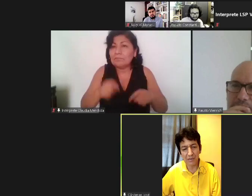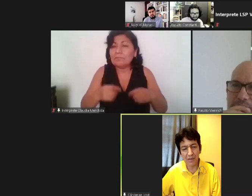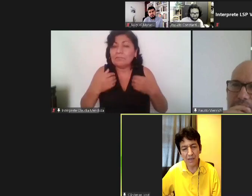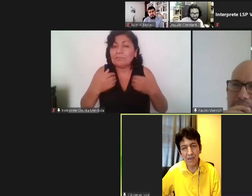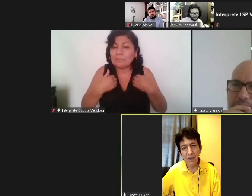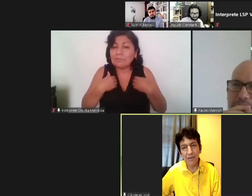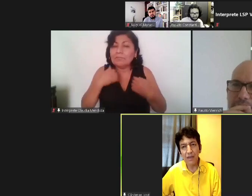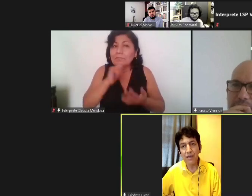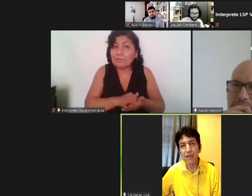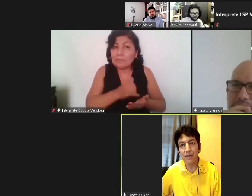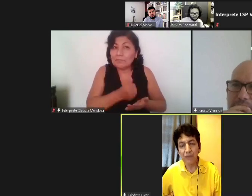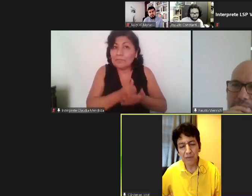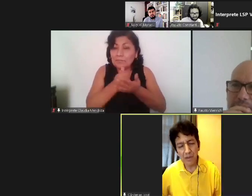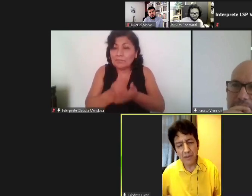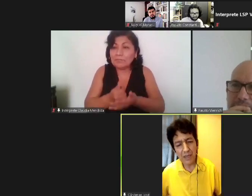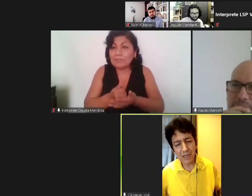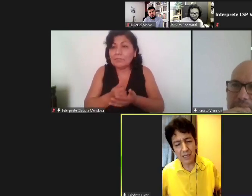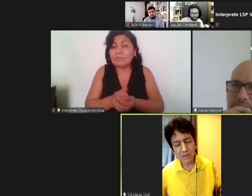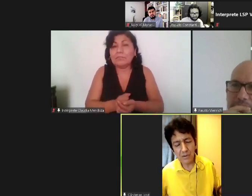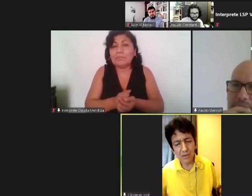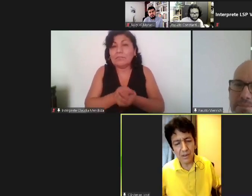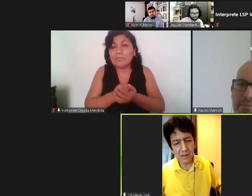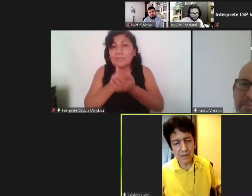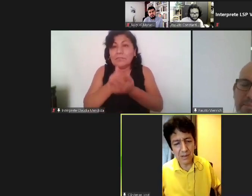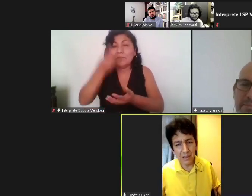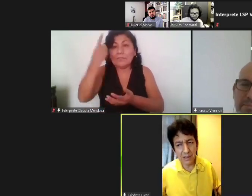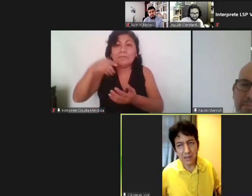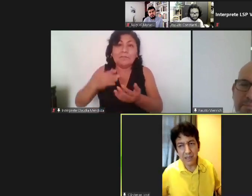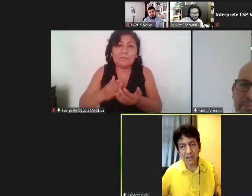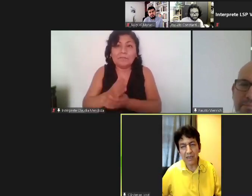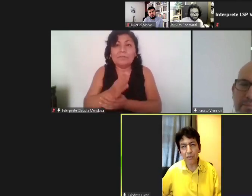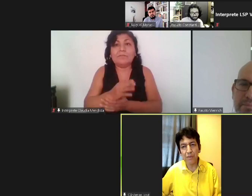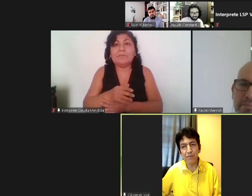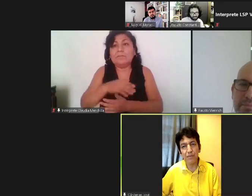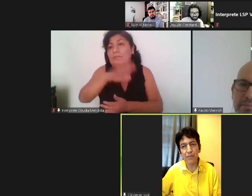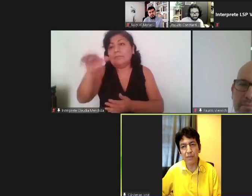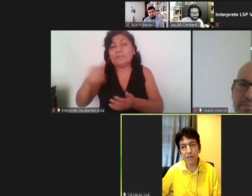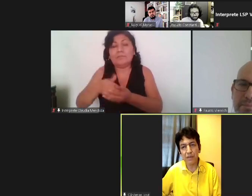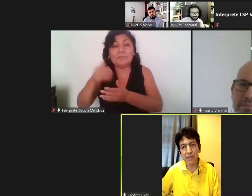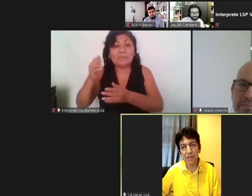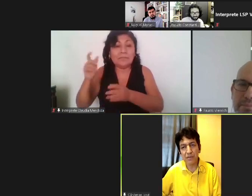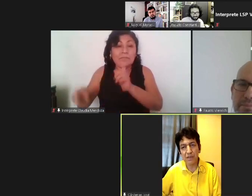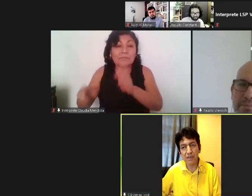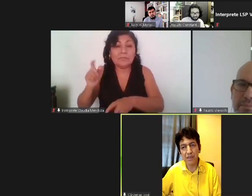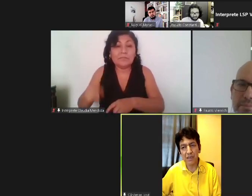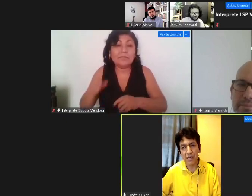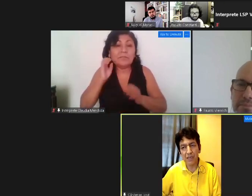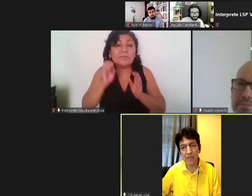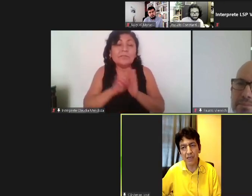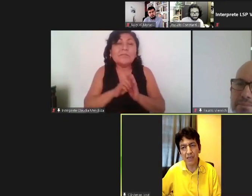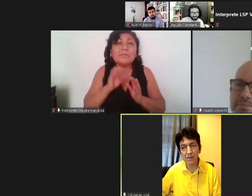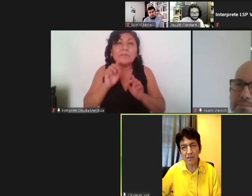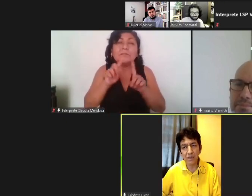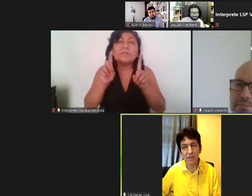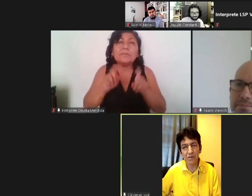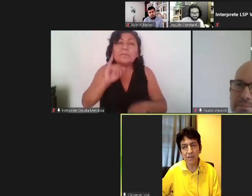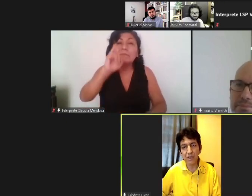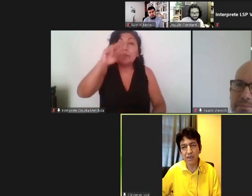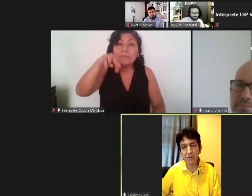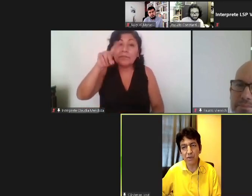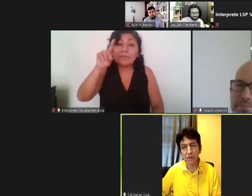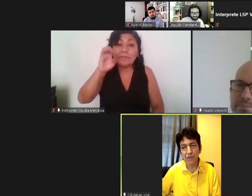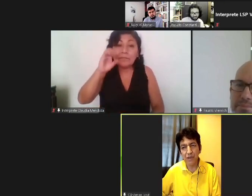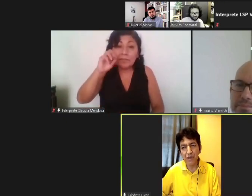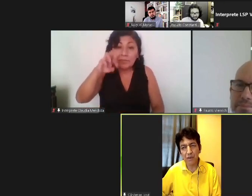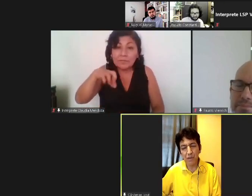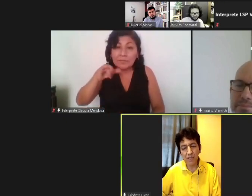derechos. En el caso de Indecopy, digamos, en el caso de los derechos de